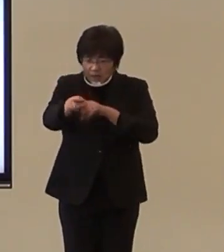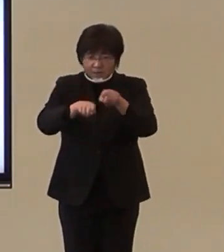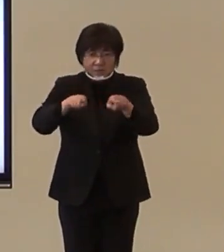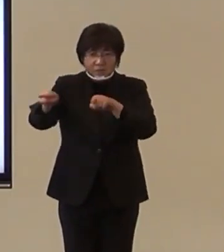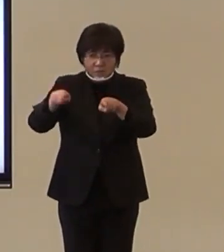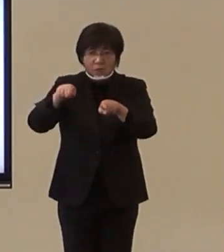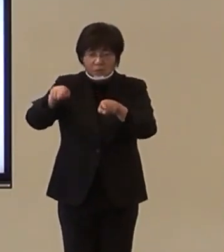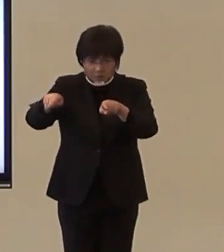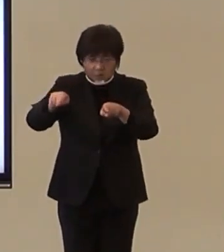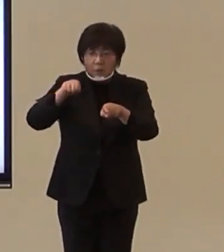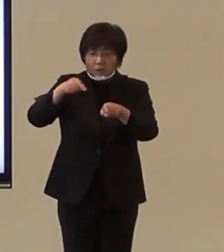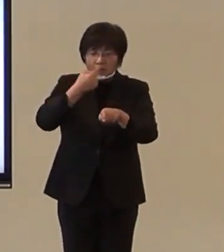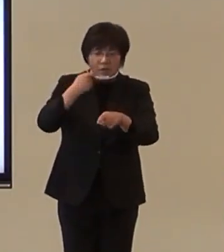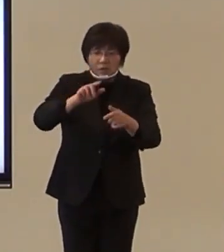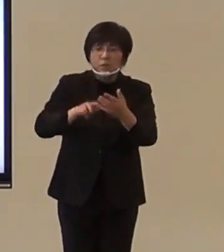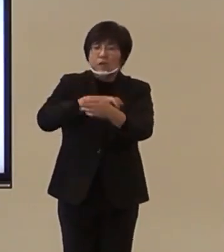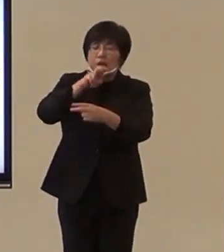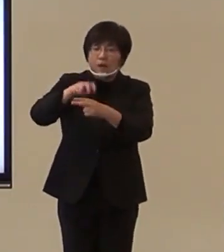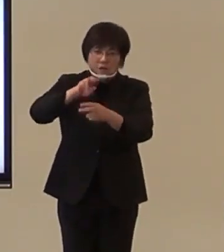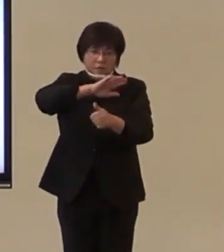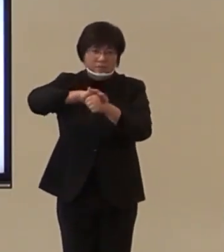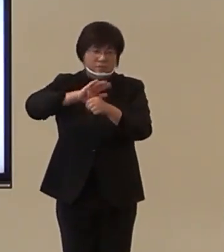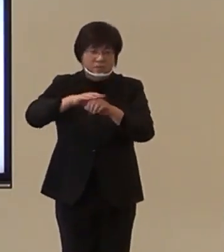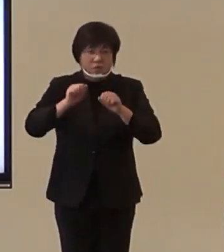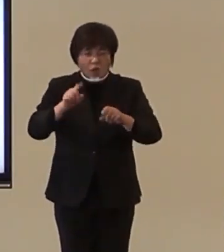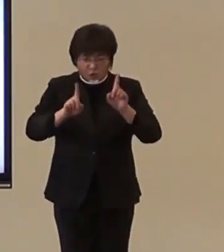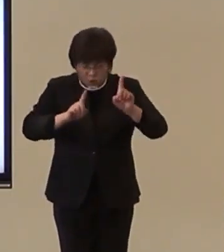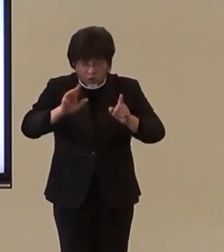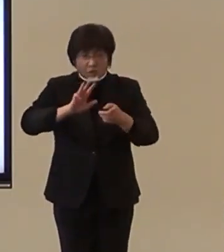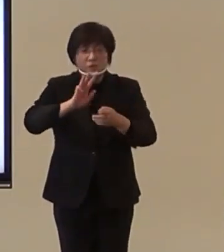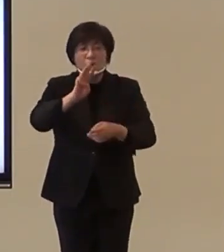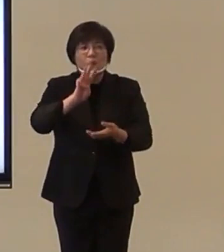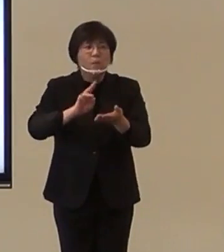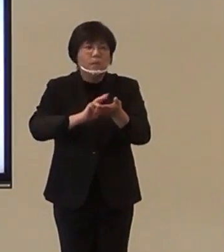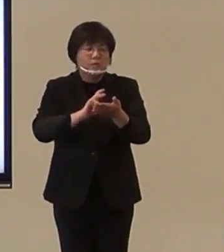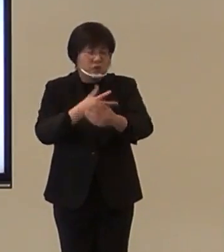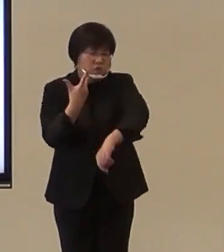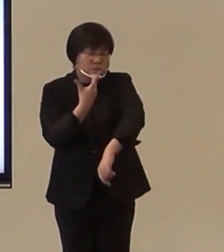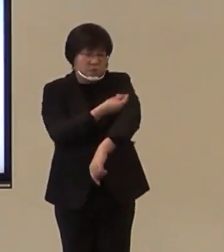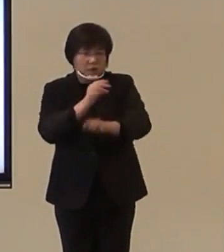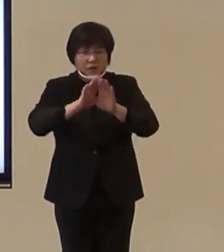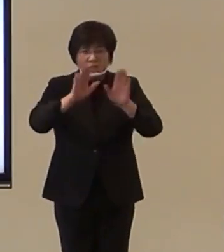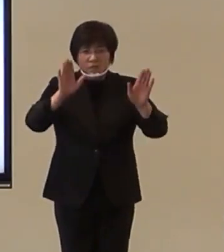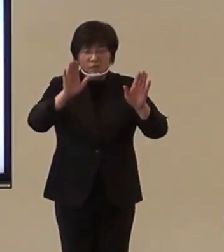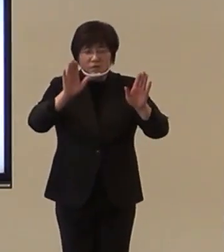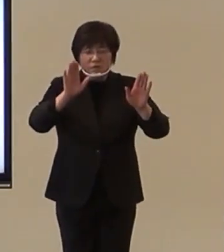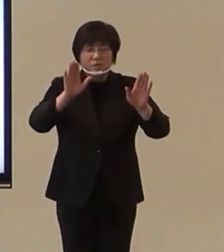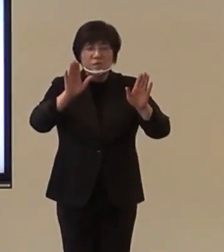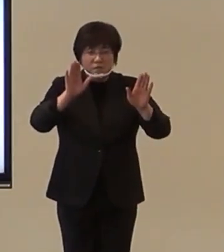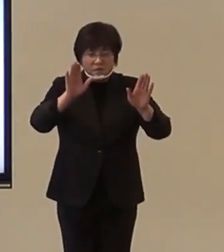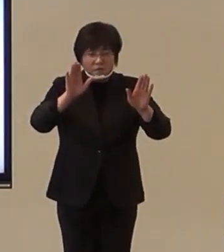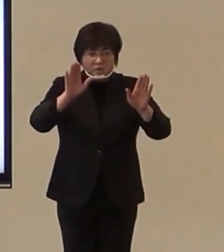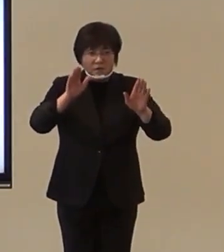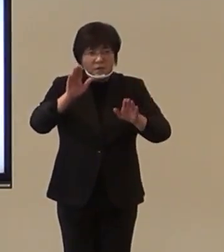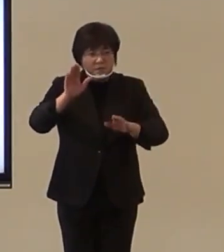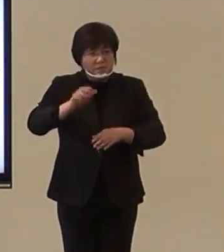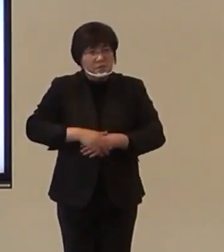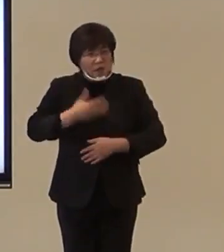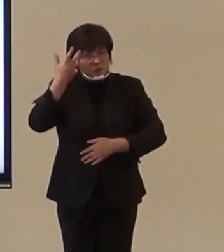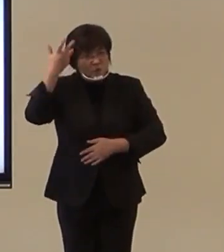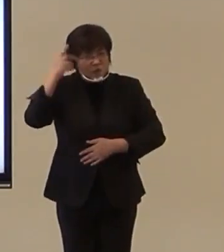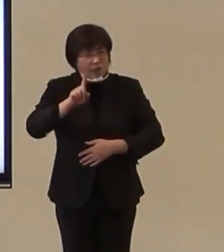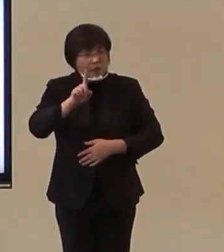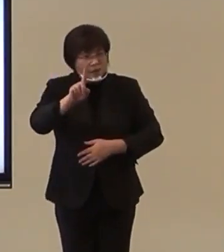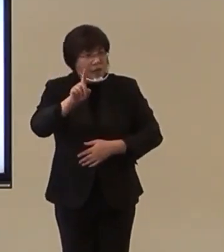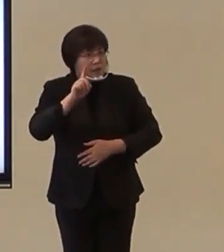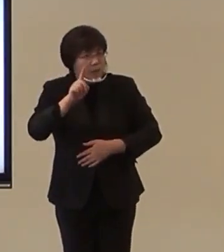加させていただいて、とにかく打てるようにする、そしてもしその他すれば シミュレーションしながらやっぱりそこを一回